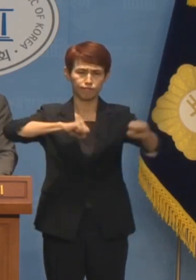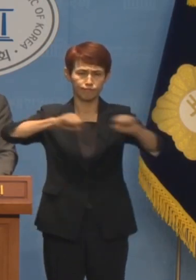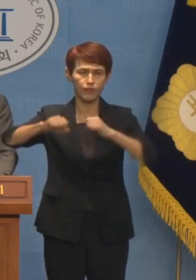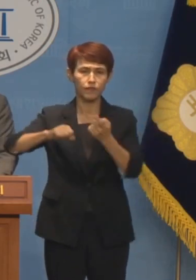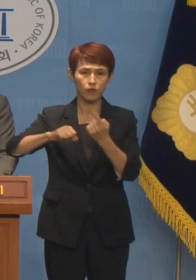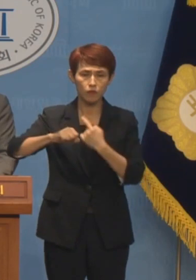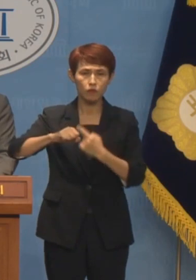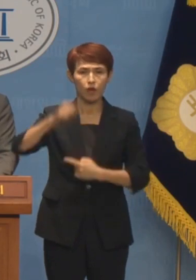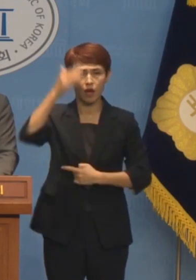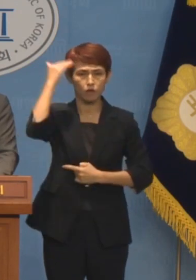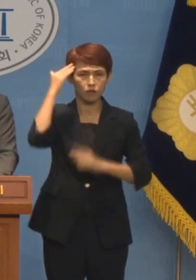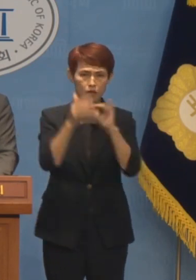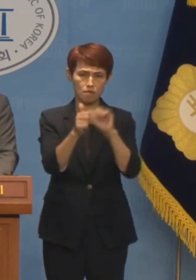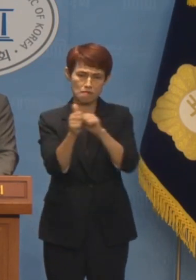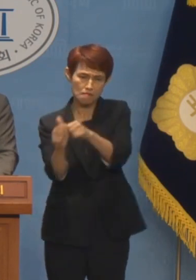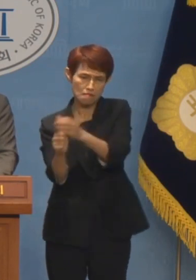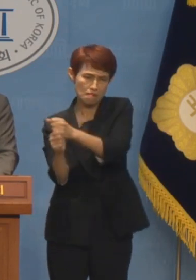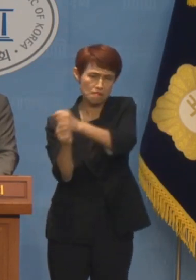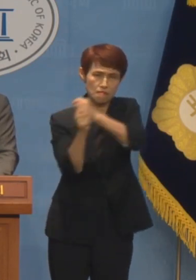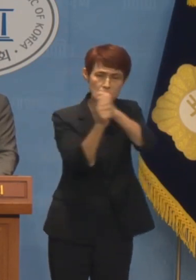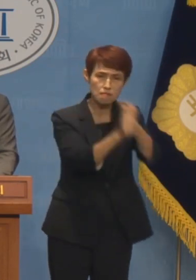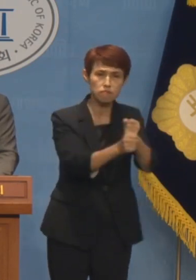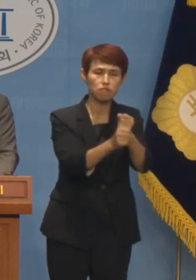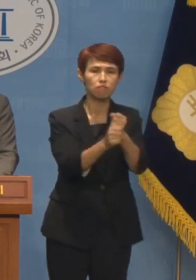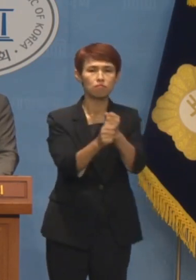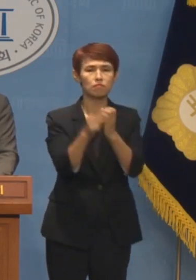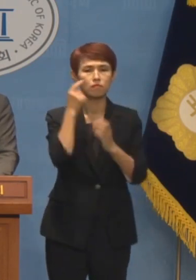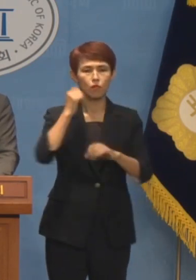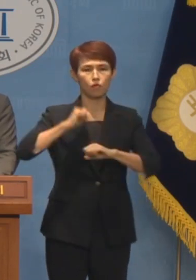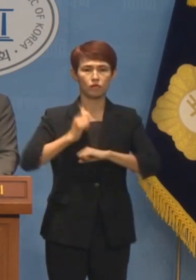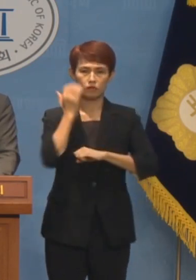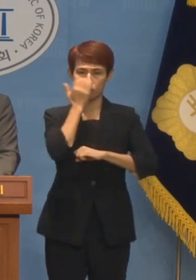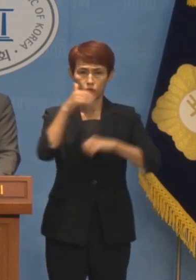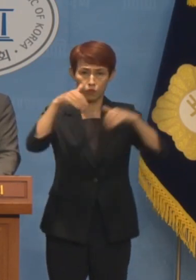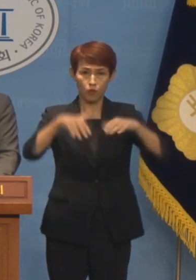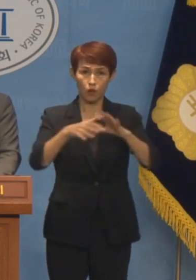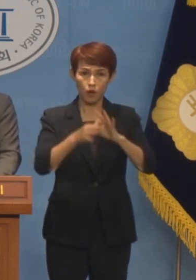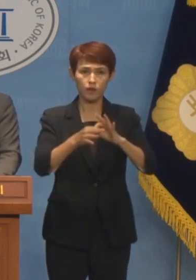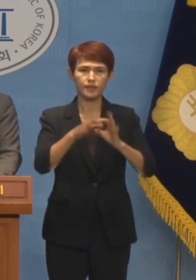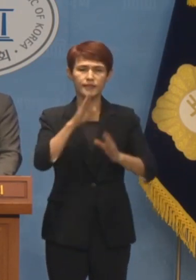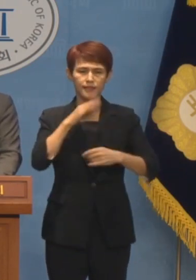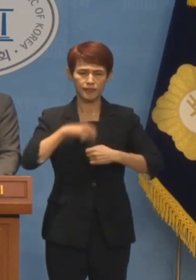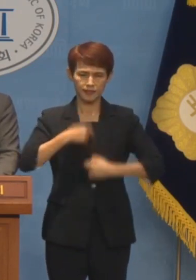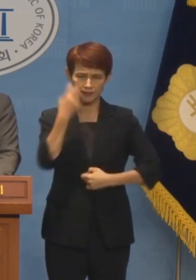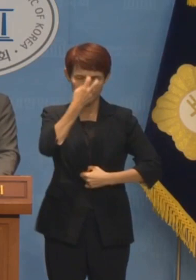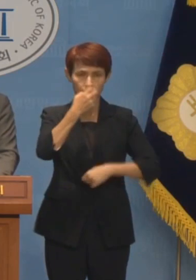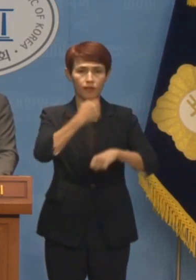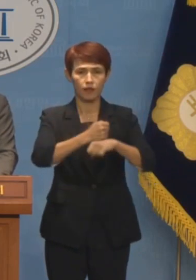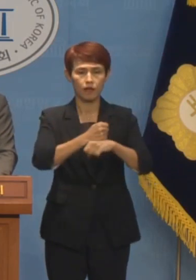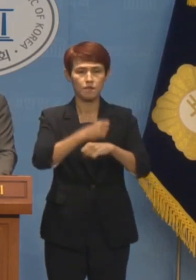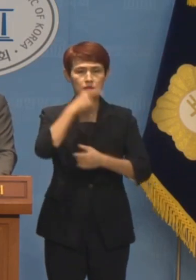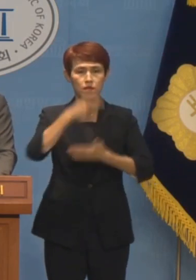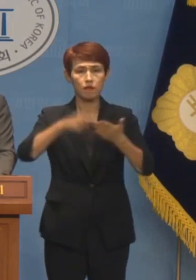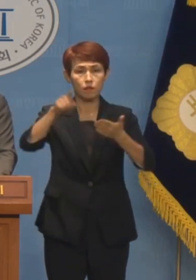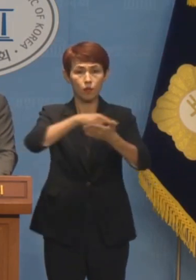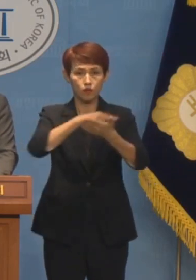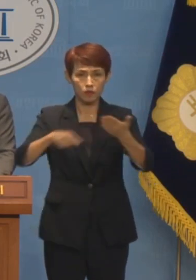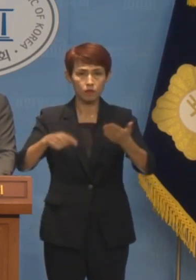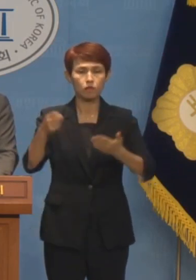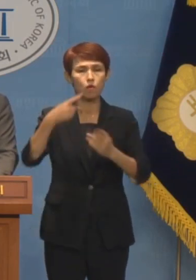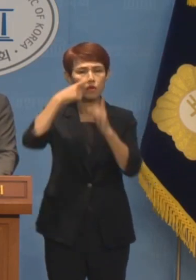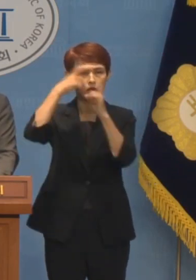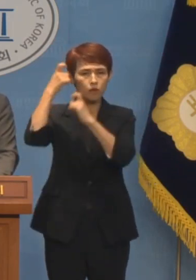참사, 강제징용, 위안부 문제 등의 진상 규명, 또 피해 보상 및 기념사업 추진과